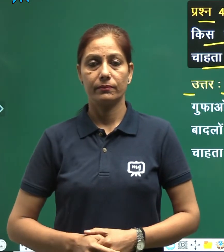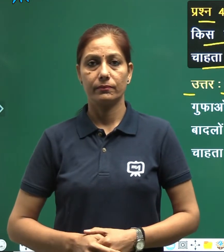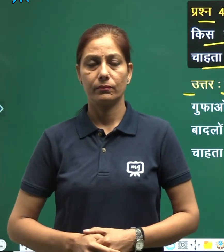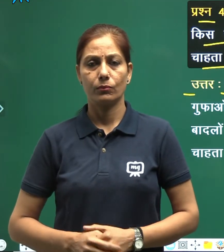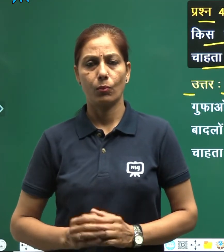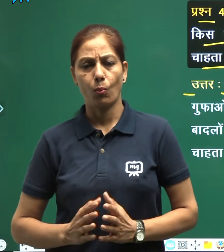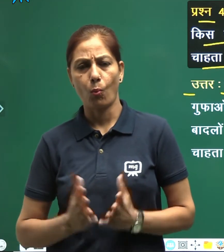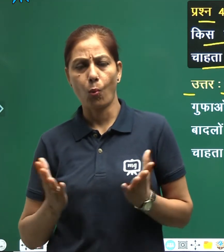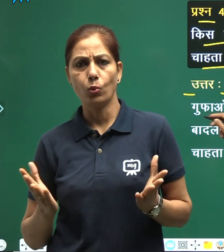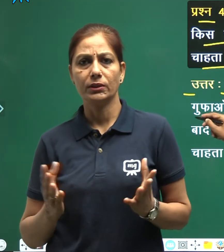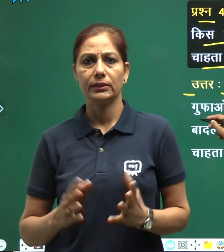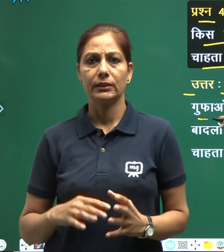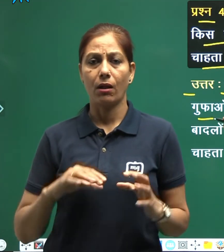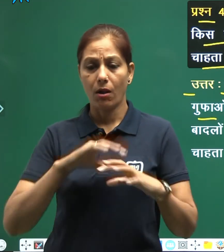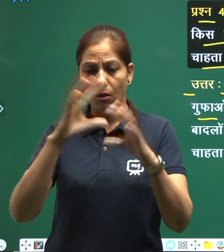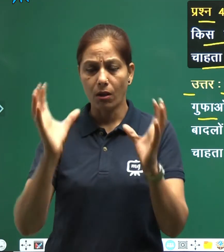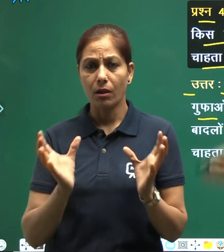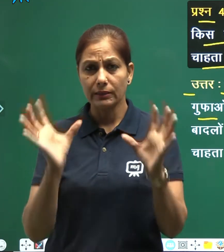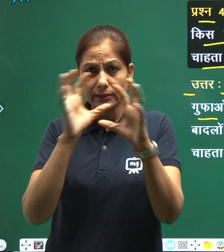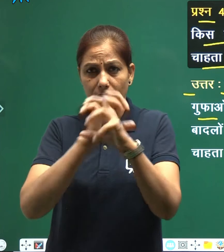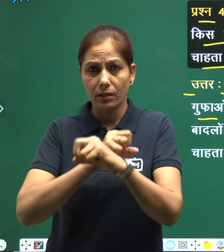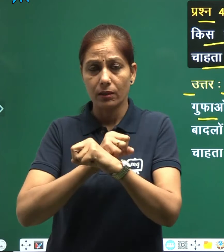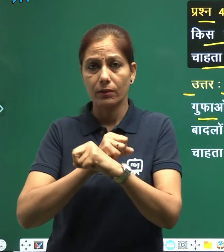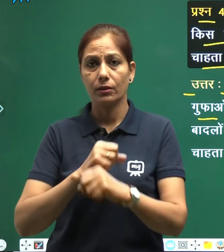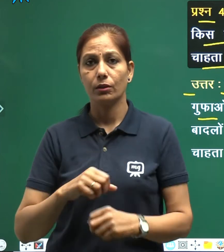गहन अंधकार वाली गुफाओं,